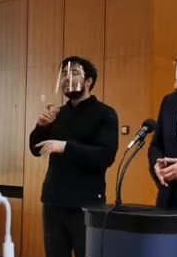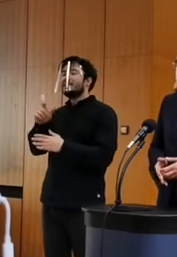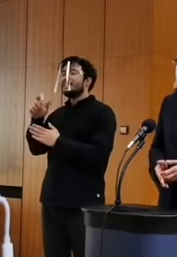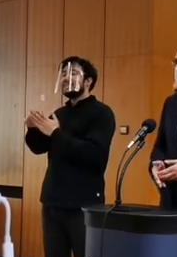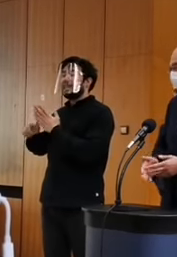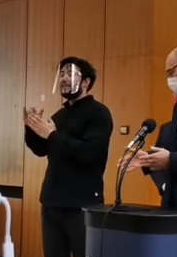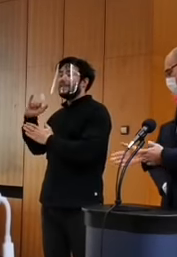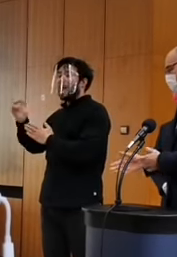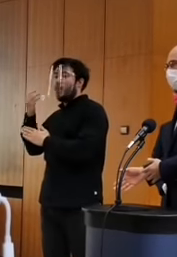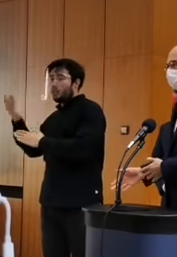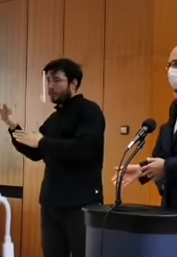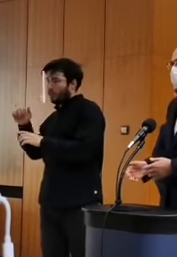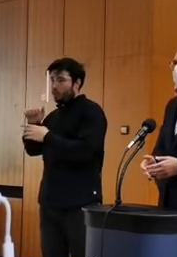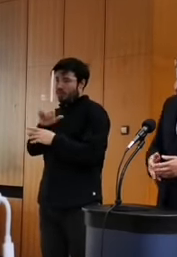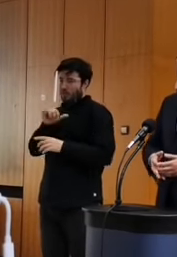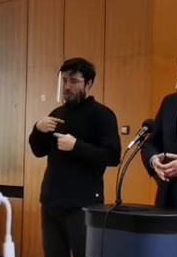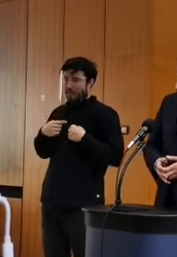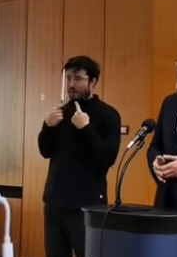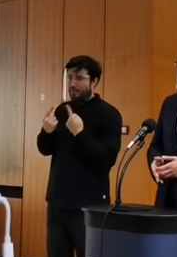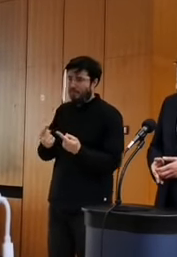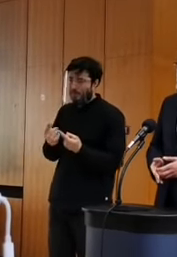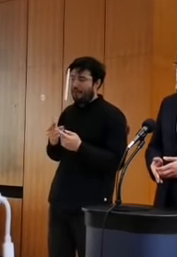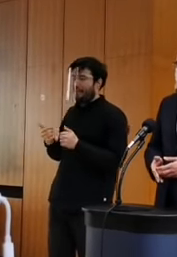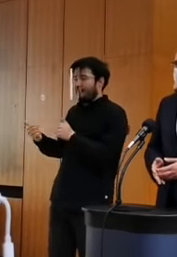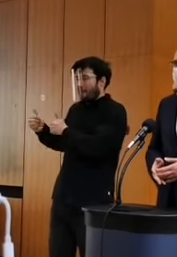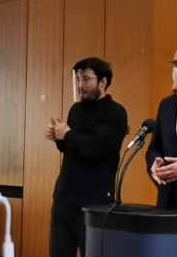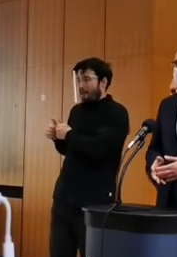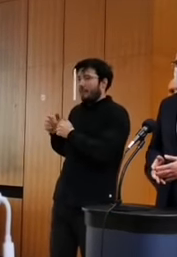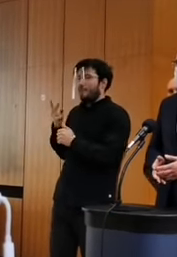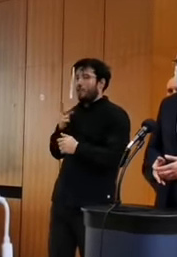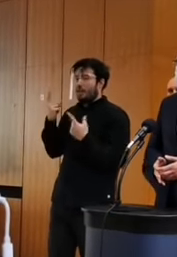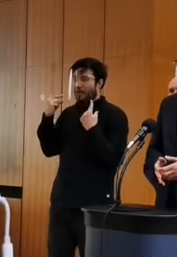za strany Za ľudí, tak tu bude vedľa mňa stáť Veronika Remišová.